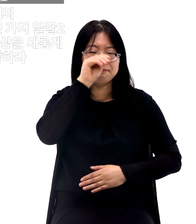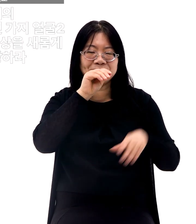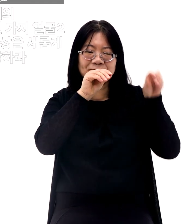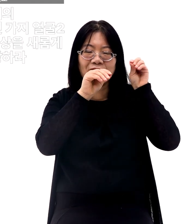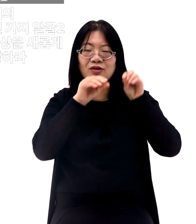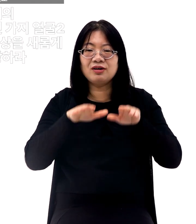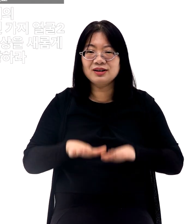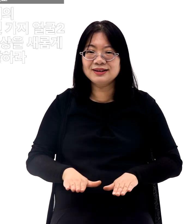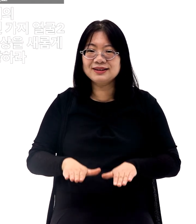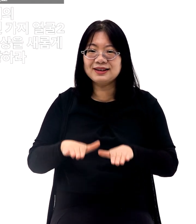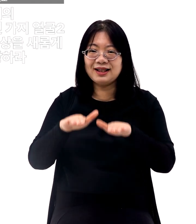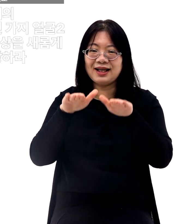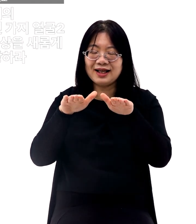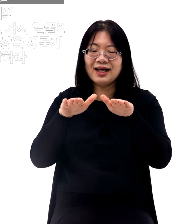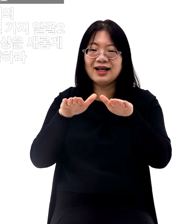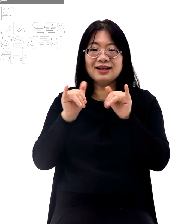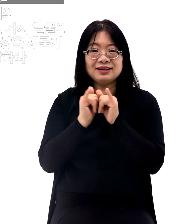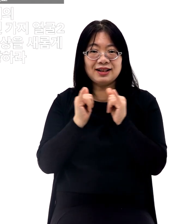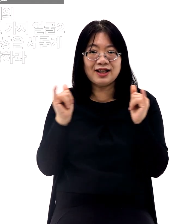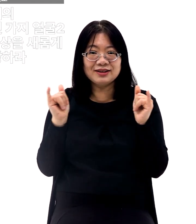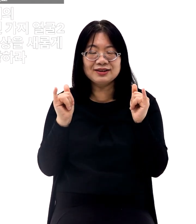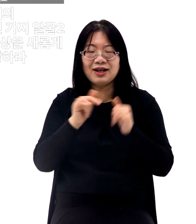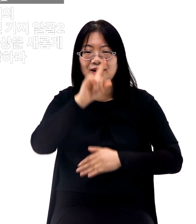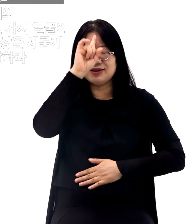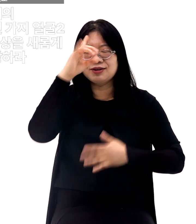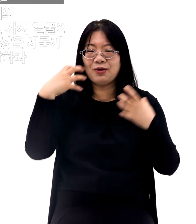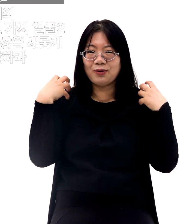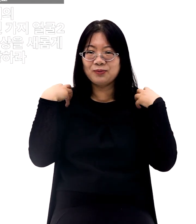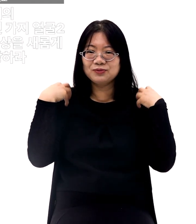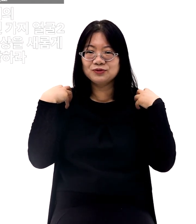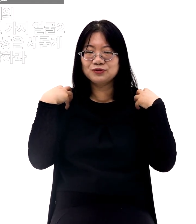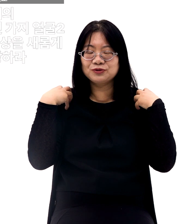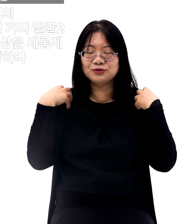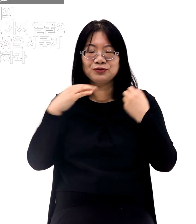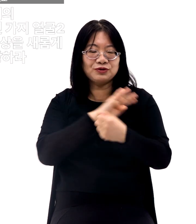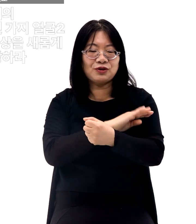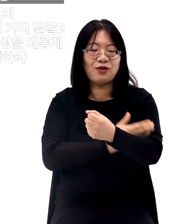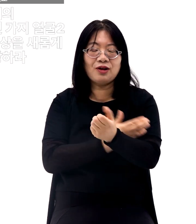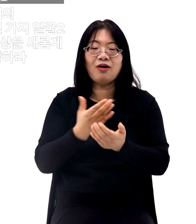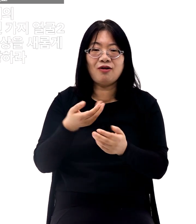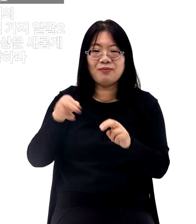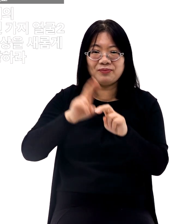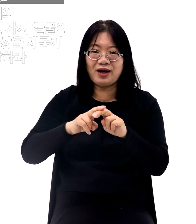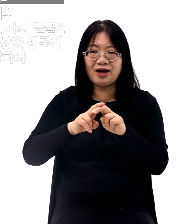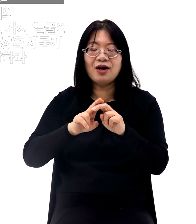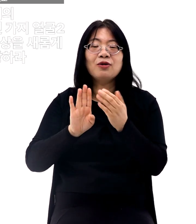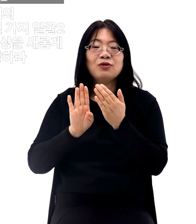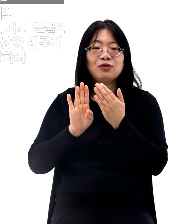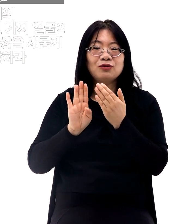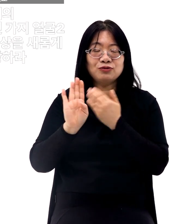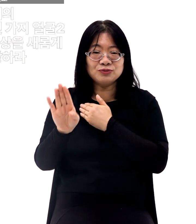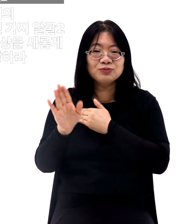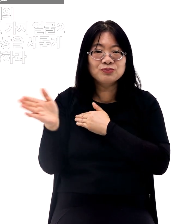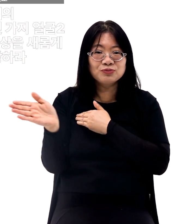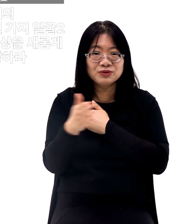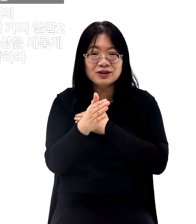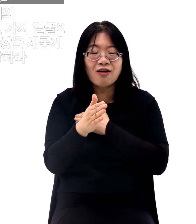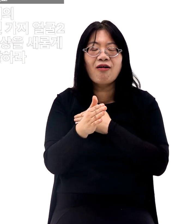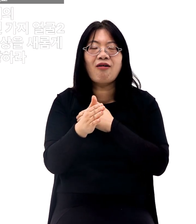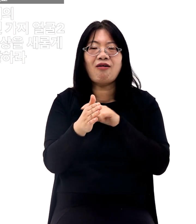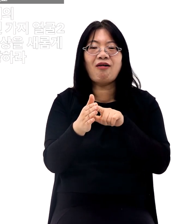자라는 세대들이 정부의 요인으로 들어가 앉기 시작하면서 그것이 사실은